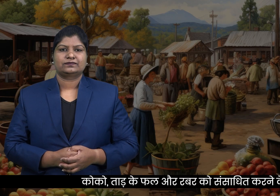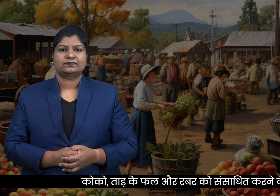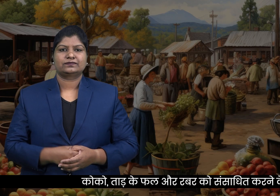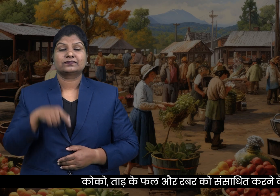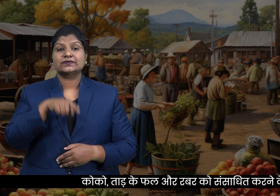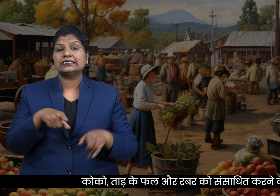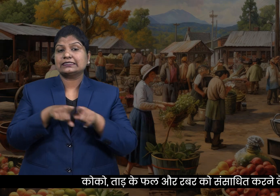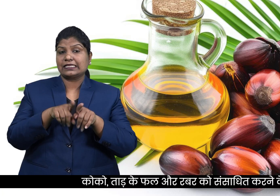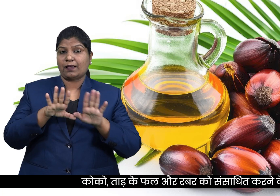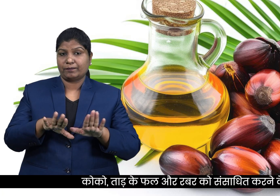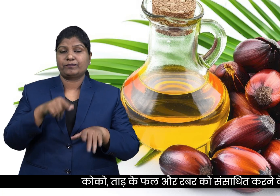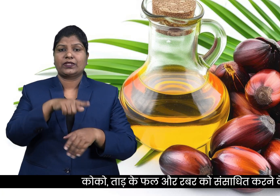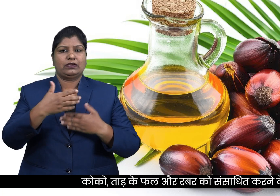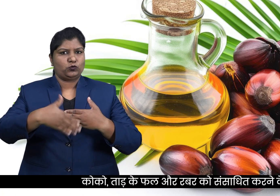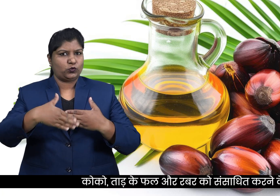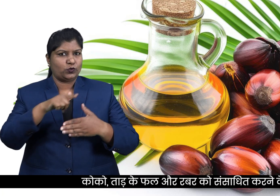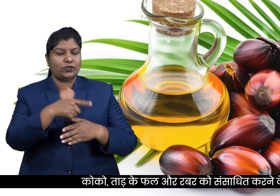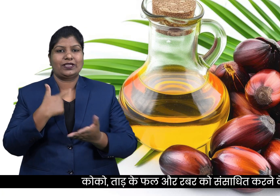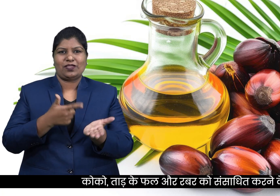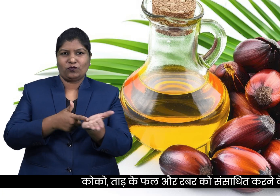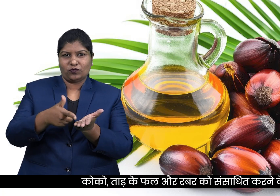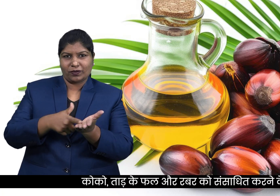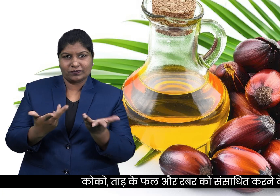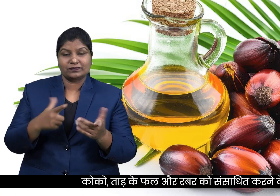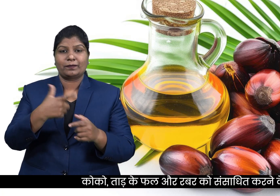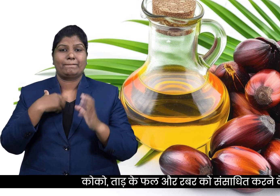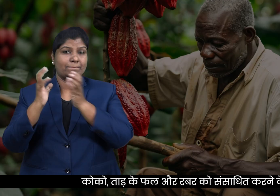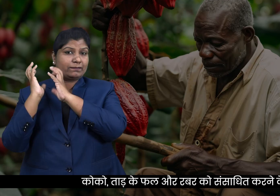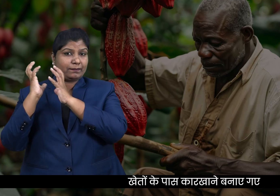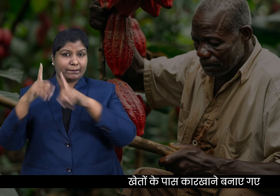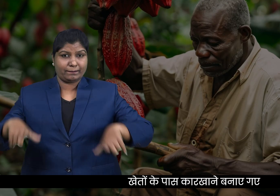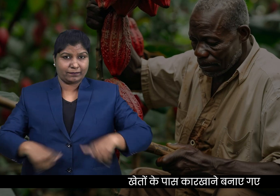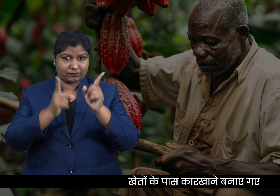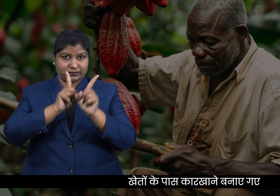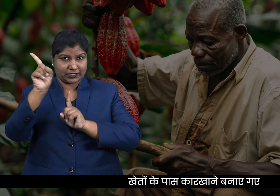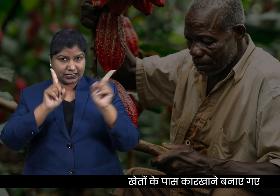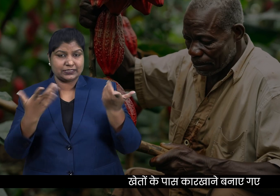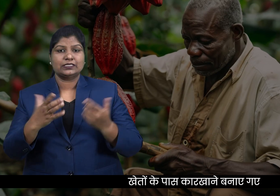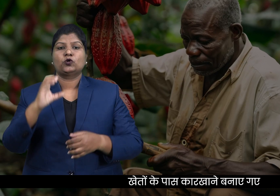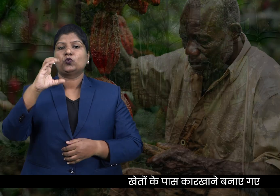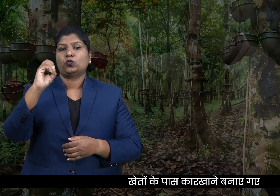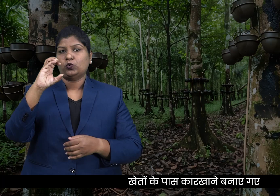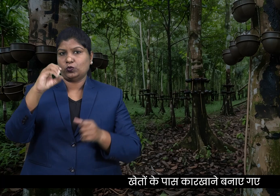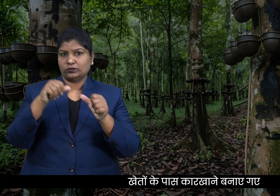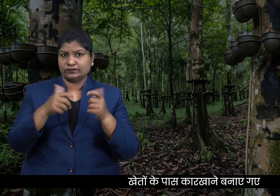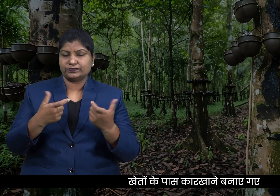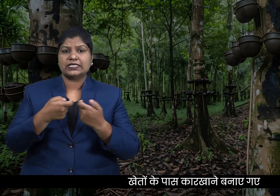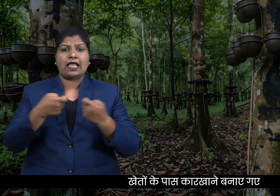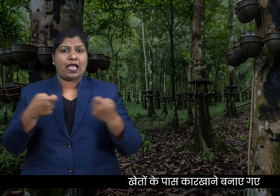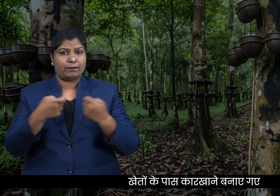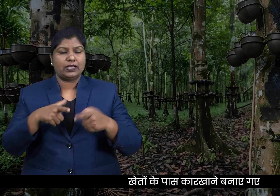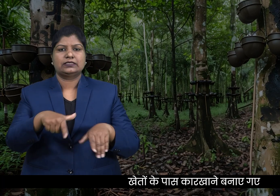कोको, ताड़ के फल और रबर को संसाधित करने के लिए खेतों के पास कारखाने बनाए